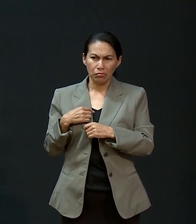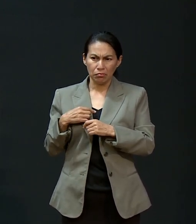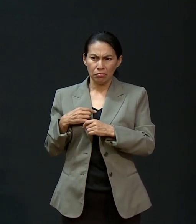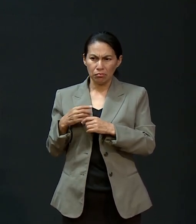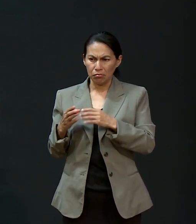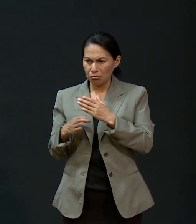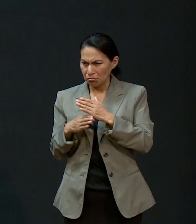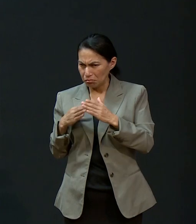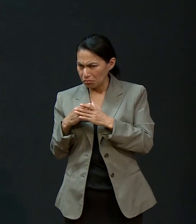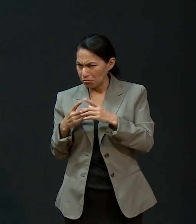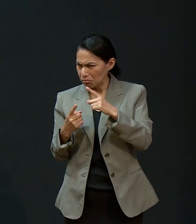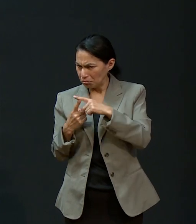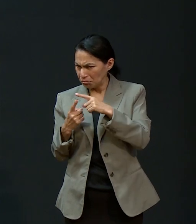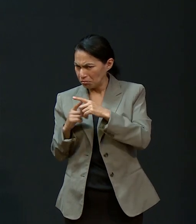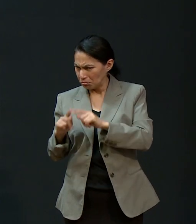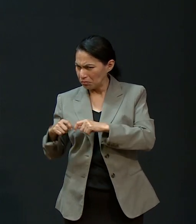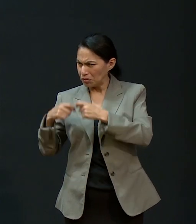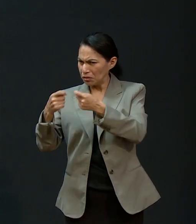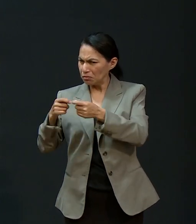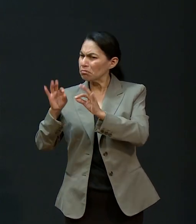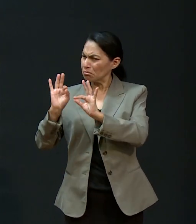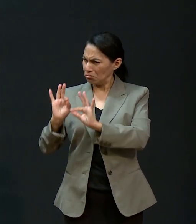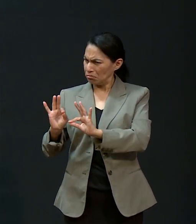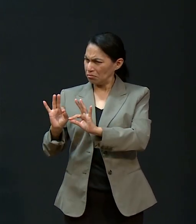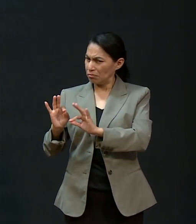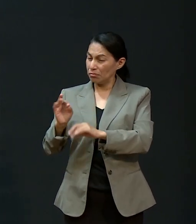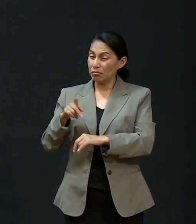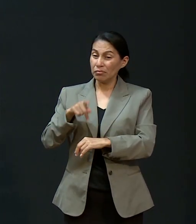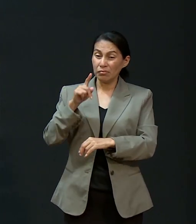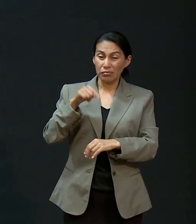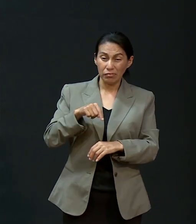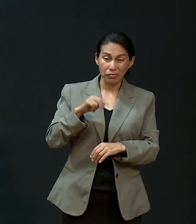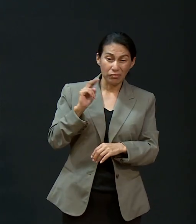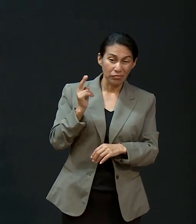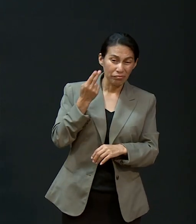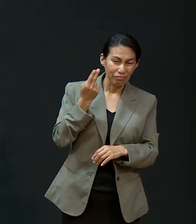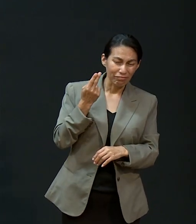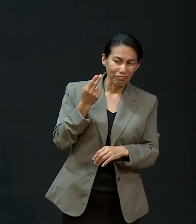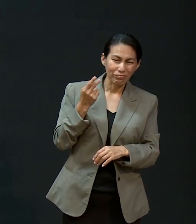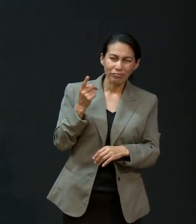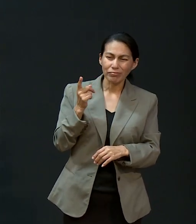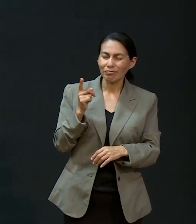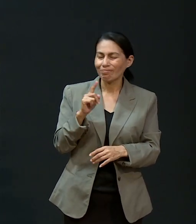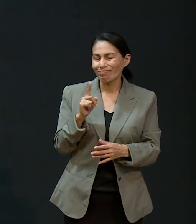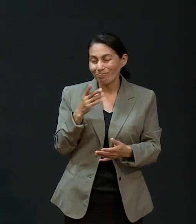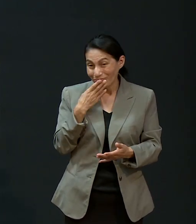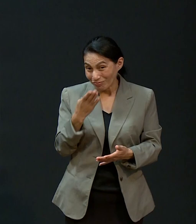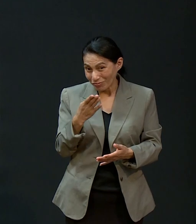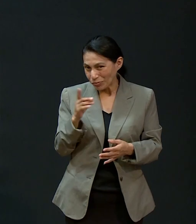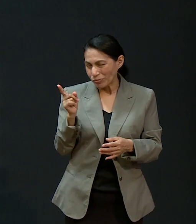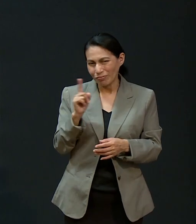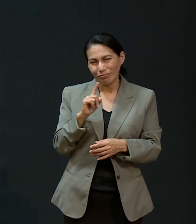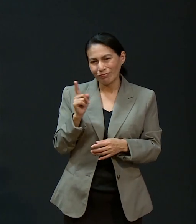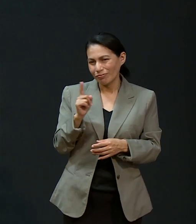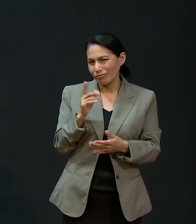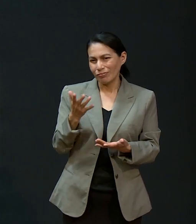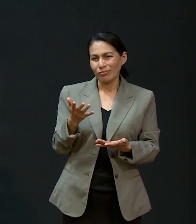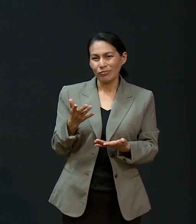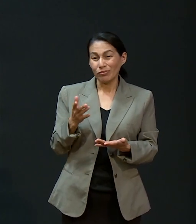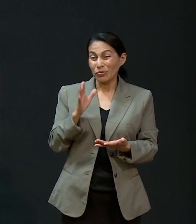entregaban yo pues estaba muy bien. Sin embargo cuando entré a la universidad pues al principio no estaban